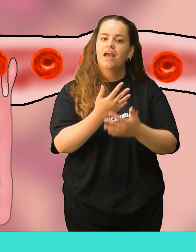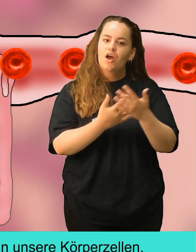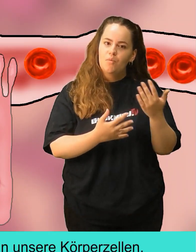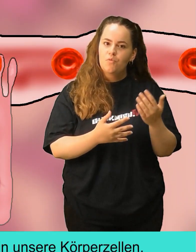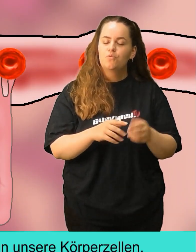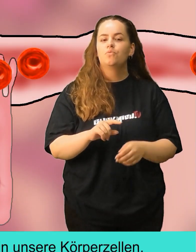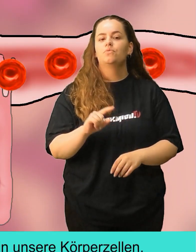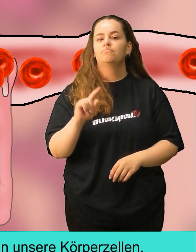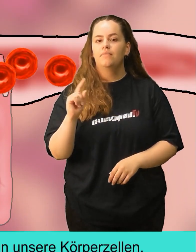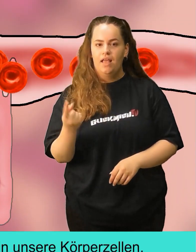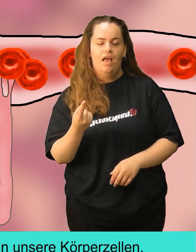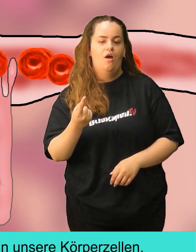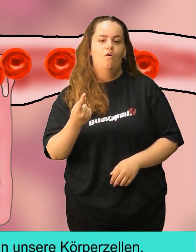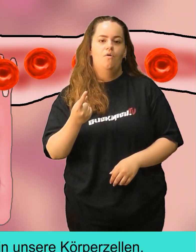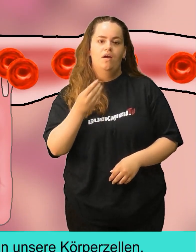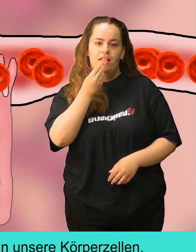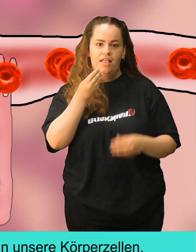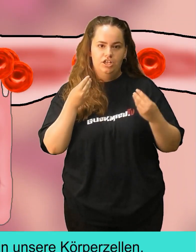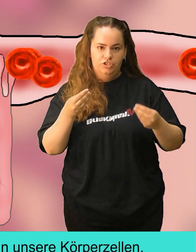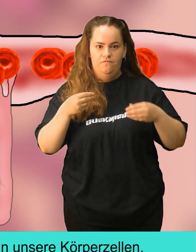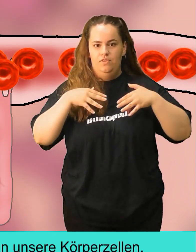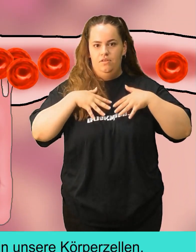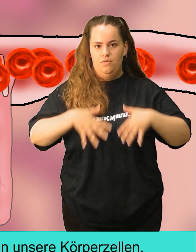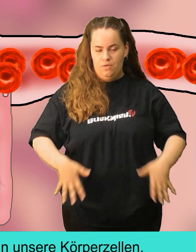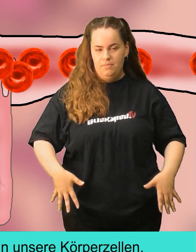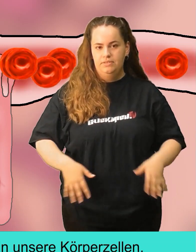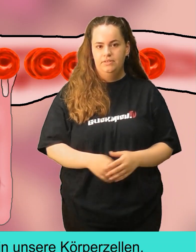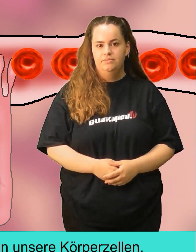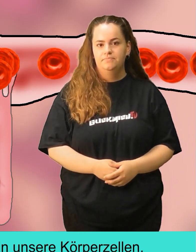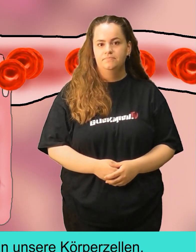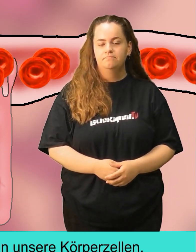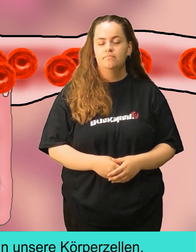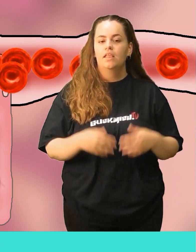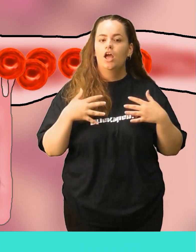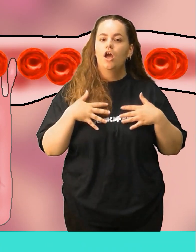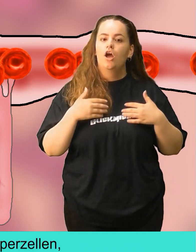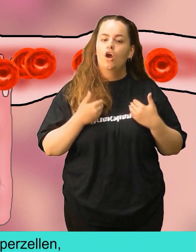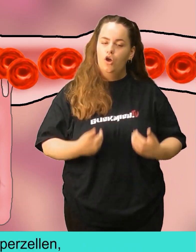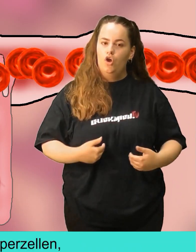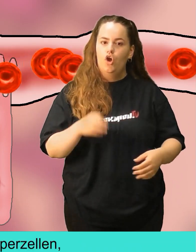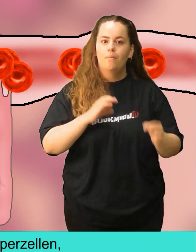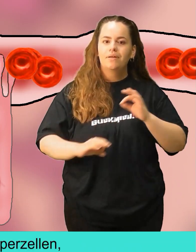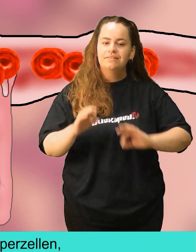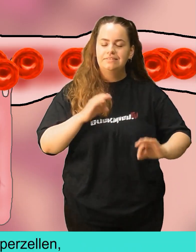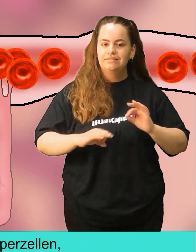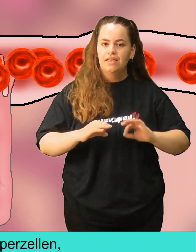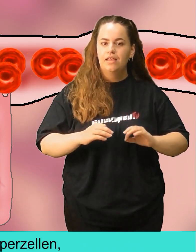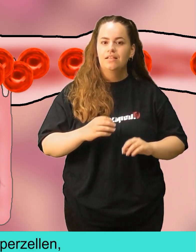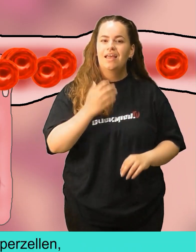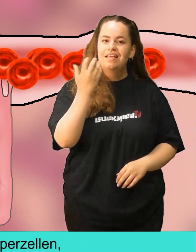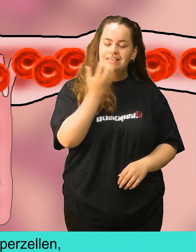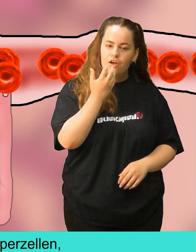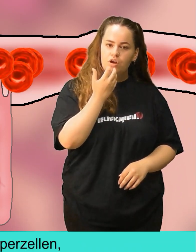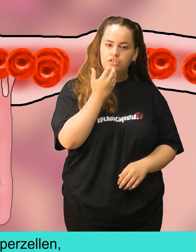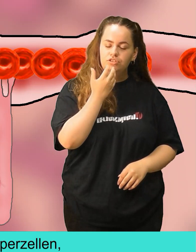Mit dem Blut kommen auch Nährstoffe in unsere Körperzellen. Der Sauerstoff hilft den